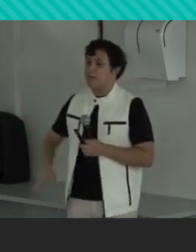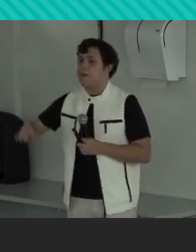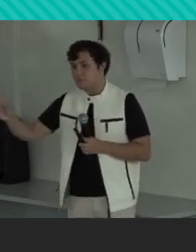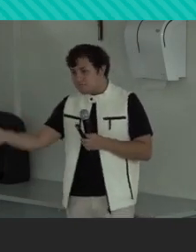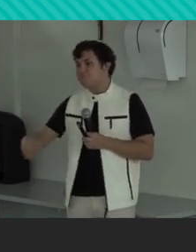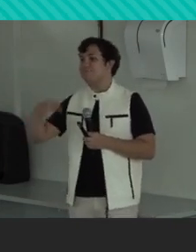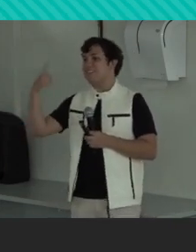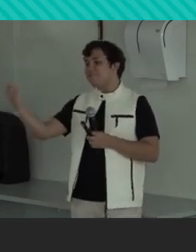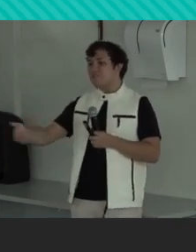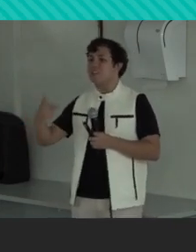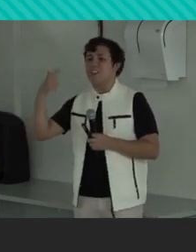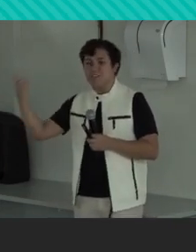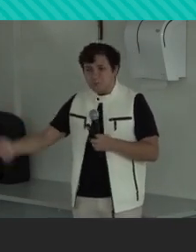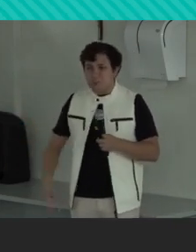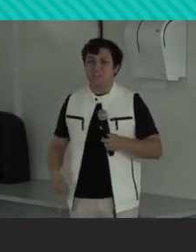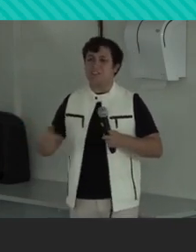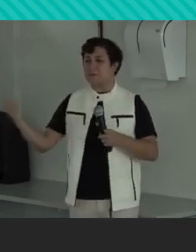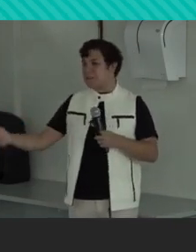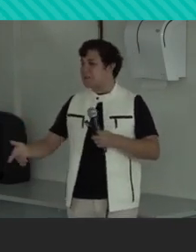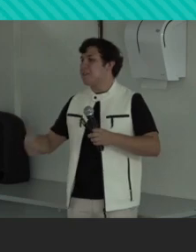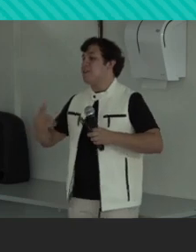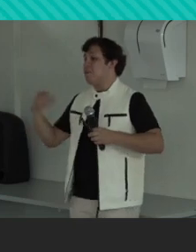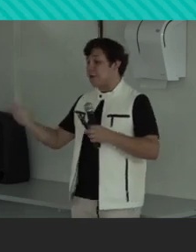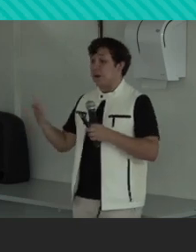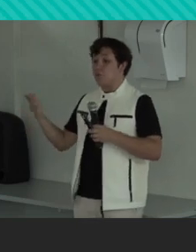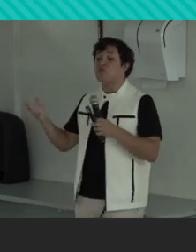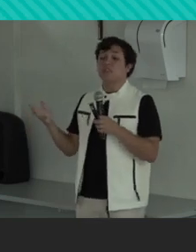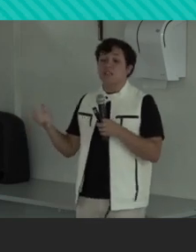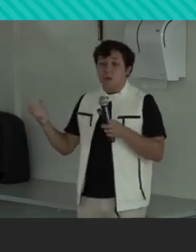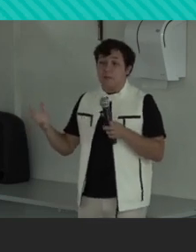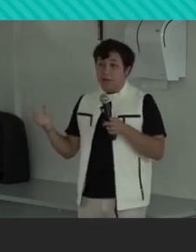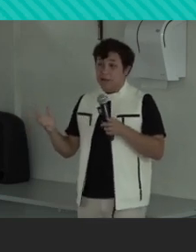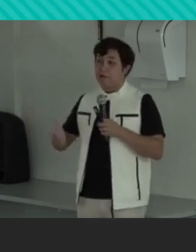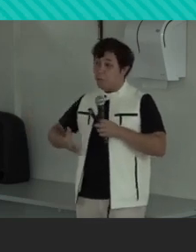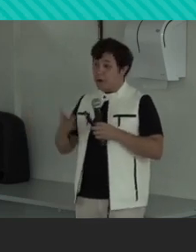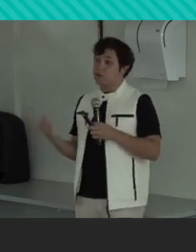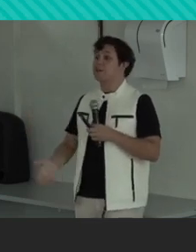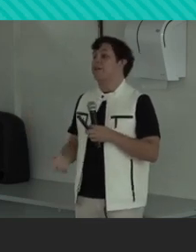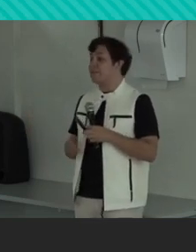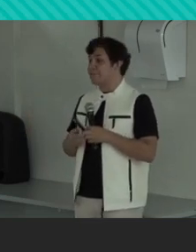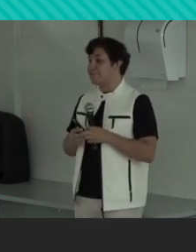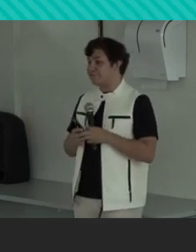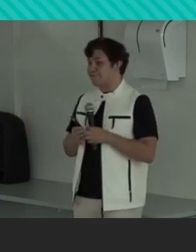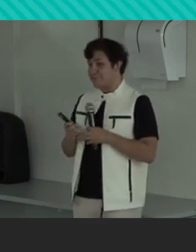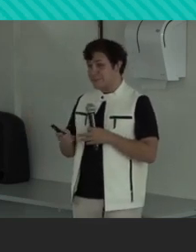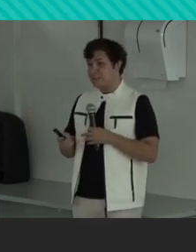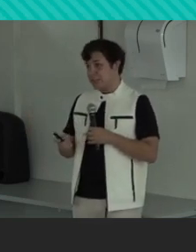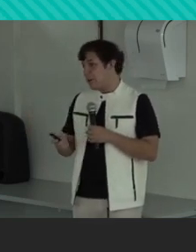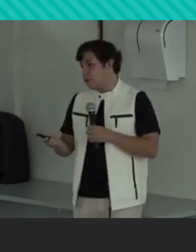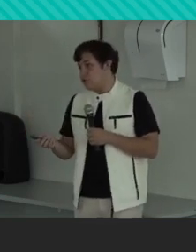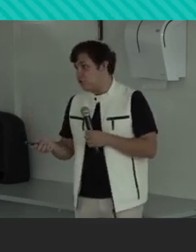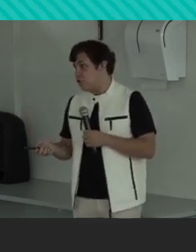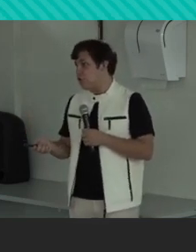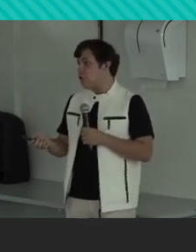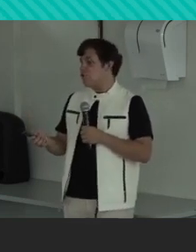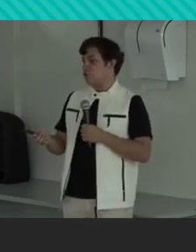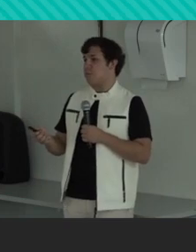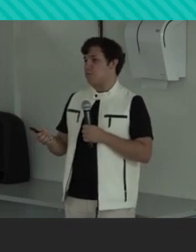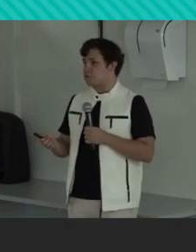van consiguiendo muchos intérpretes porque aún no se toma como algo serio, ¿sí? Aún no lo vemos como